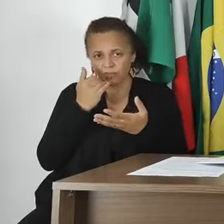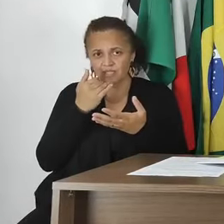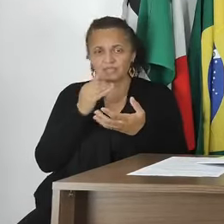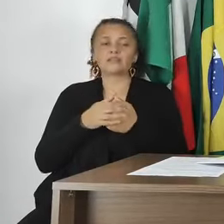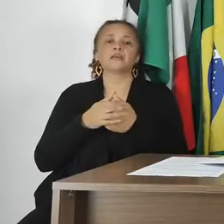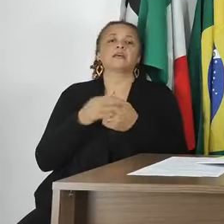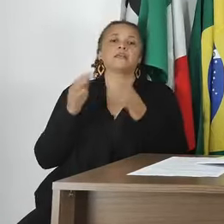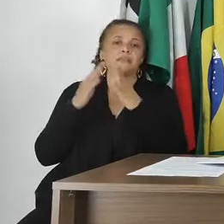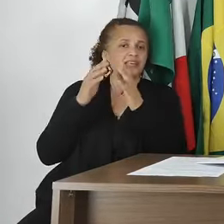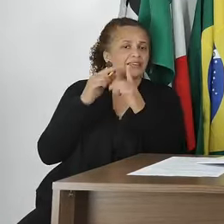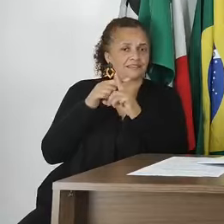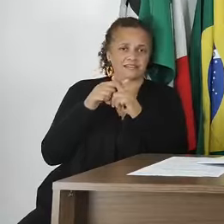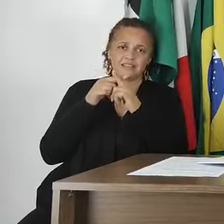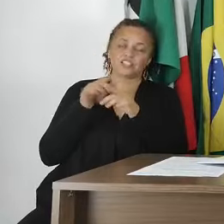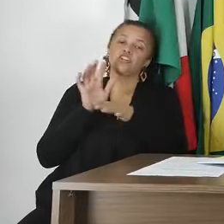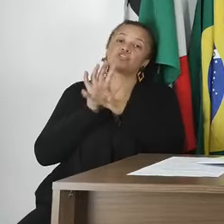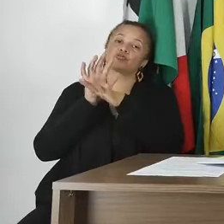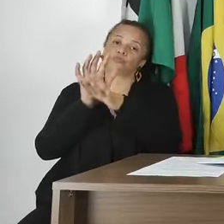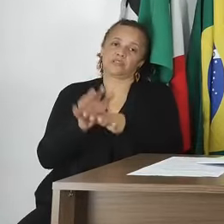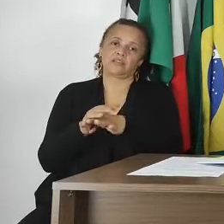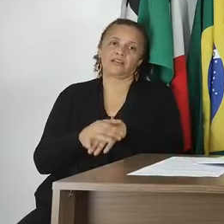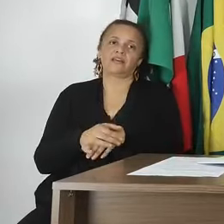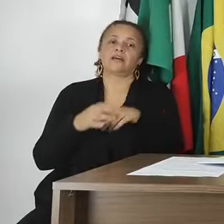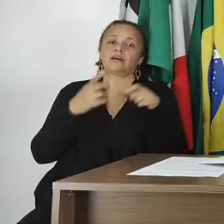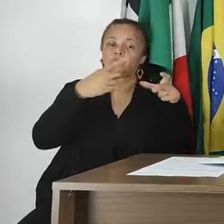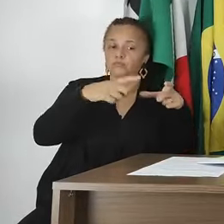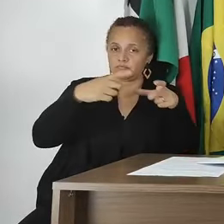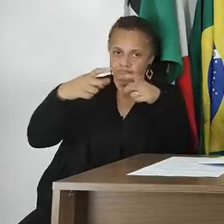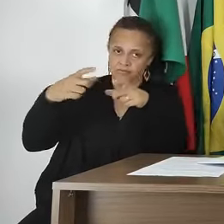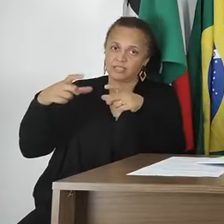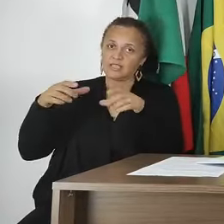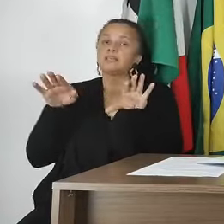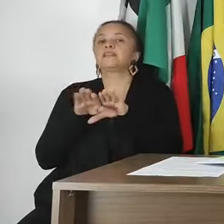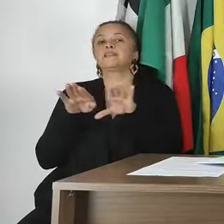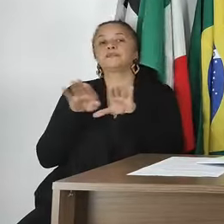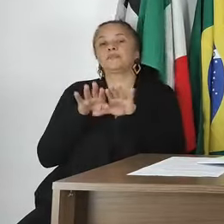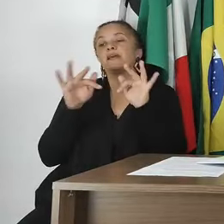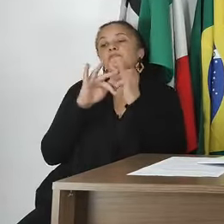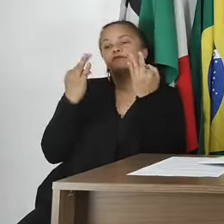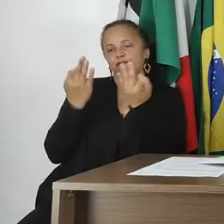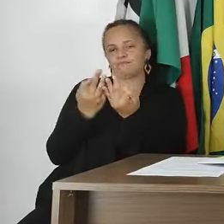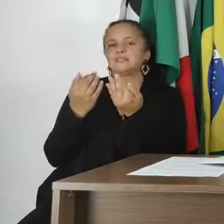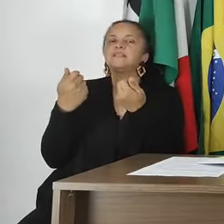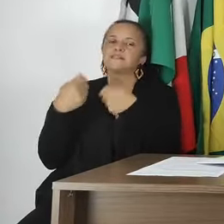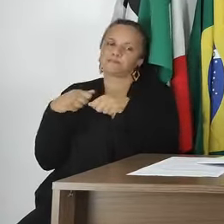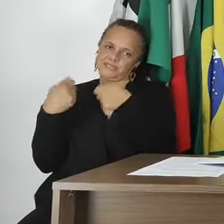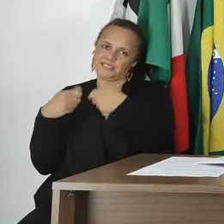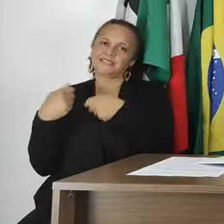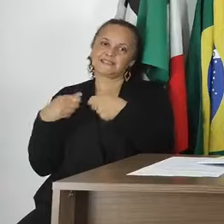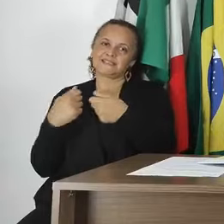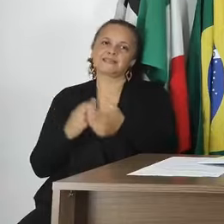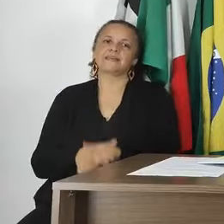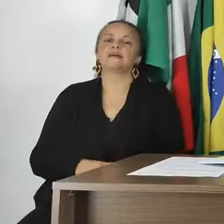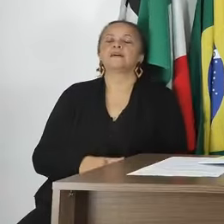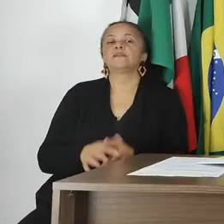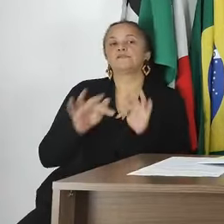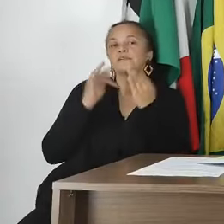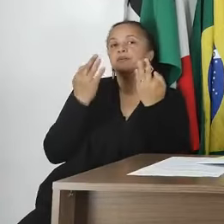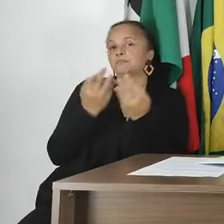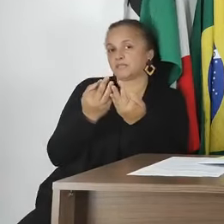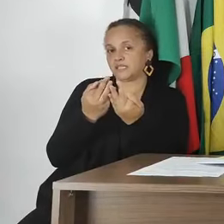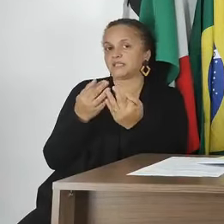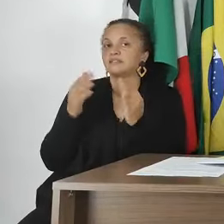pode estar socorrendo tanto a ONG parceira, como aquela pessoa que realmente precisa, aquela família de fora ou